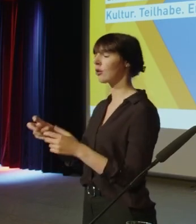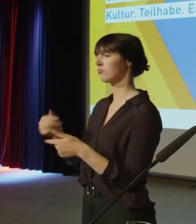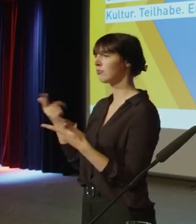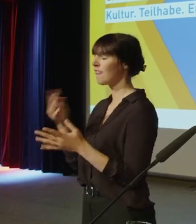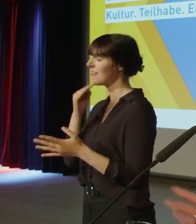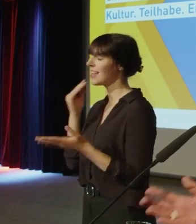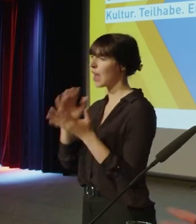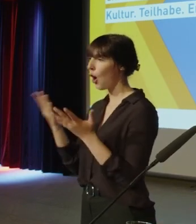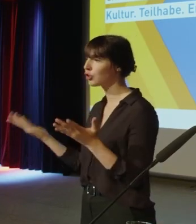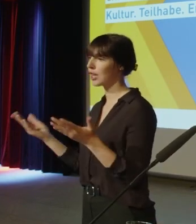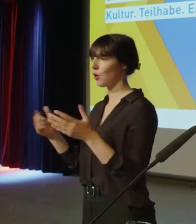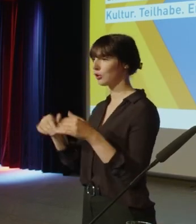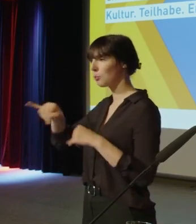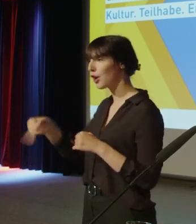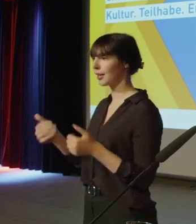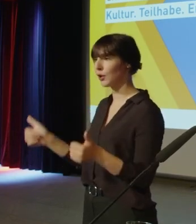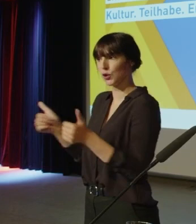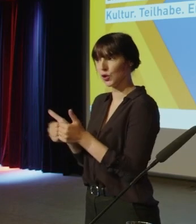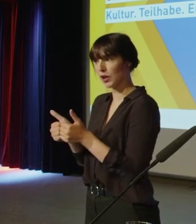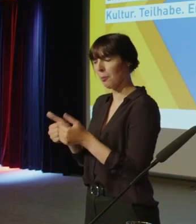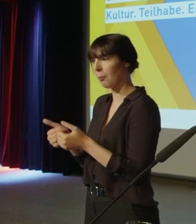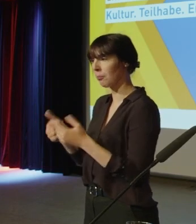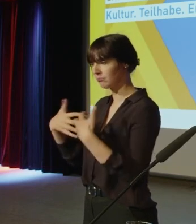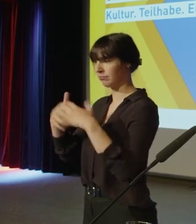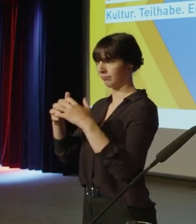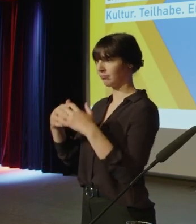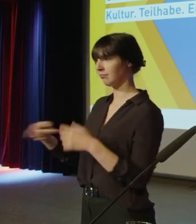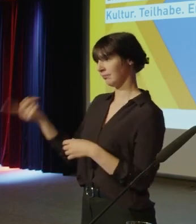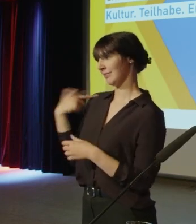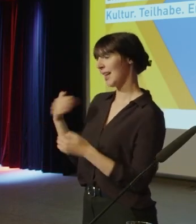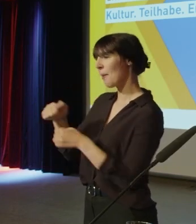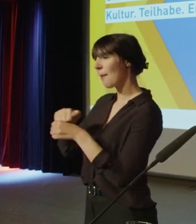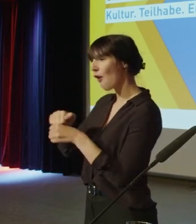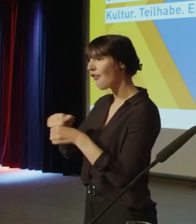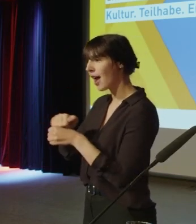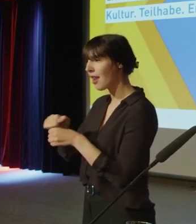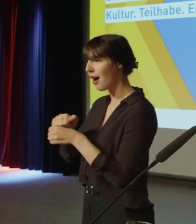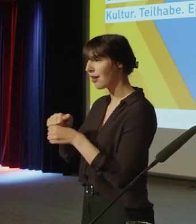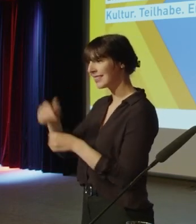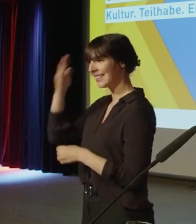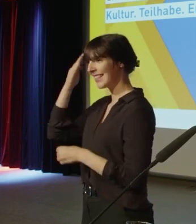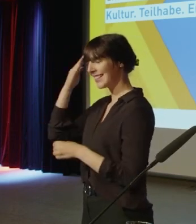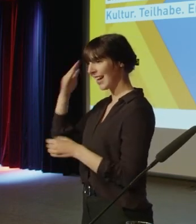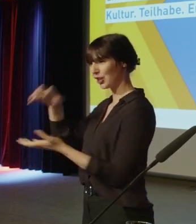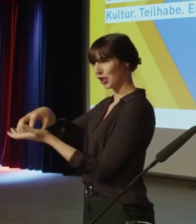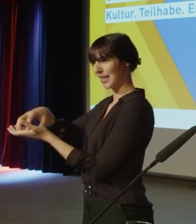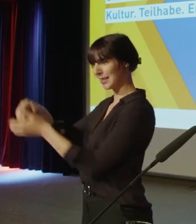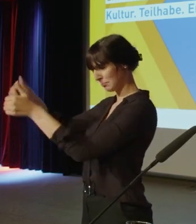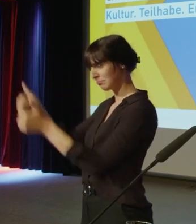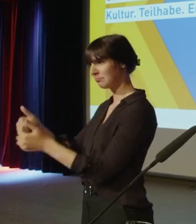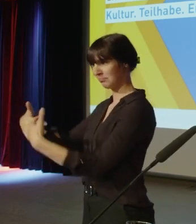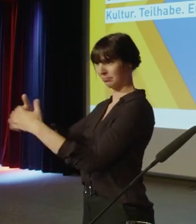Ausstellungsprojekte gemeinsam. Wir haben letzte Woche gemeinsam in der Abtei Brauweiler die Gedenkstätte im ehemaligen KZ eröffnet. Auch